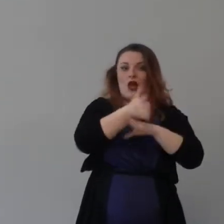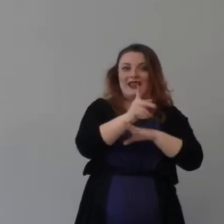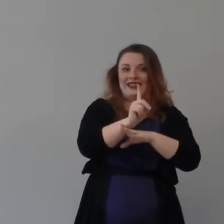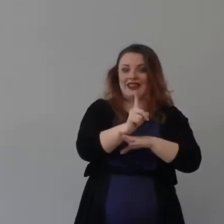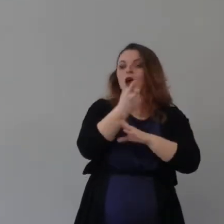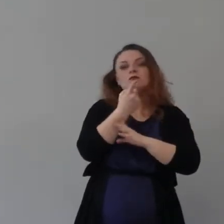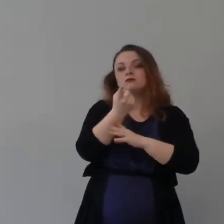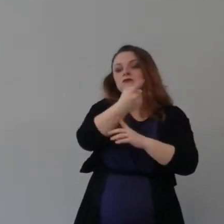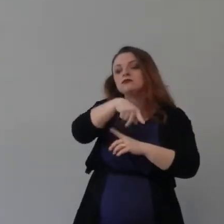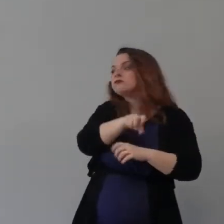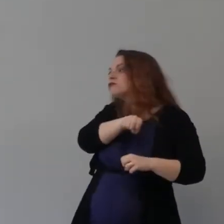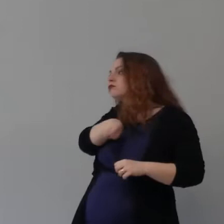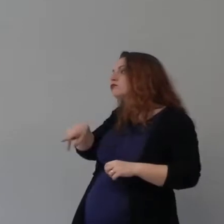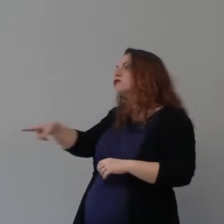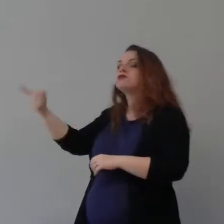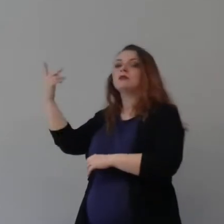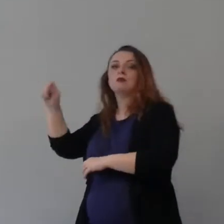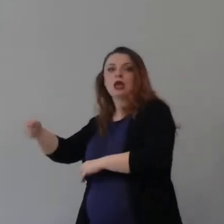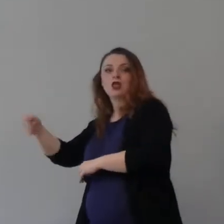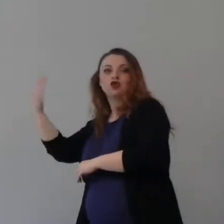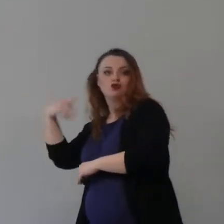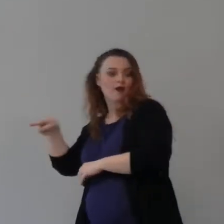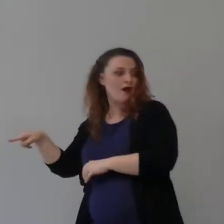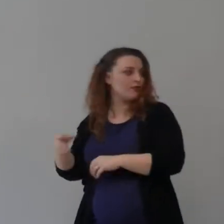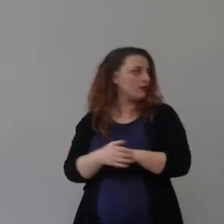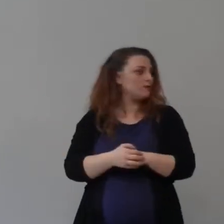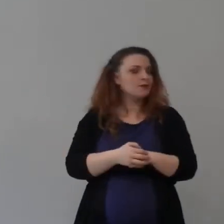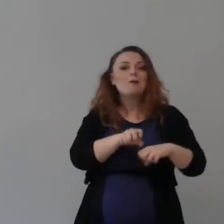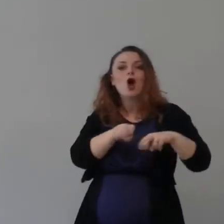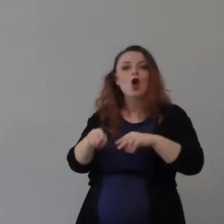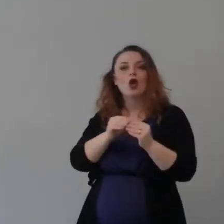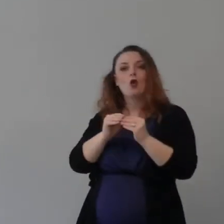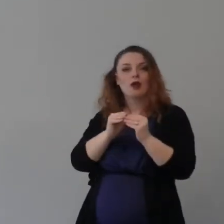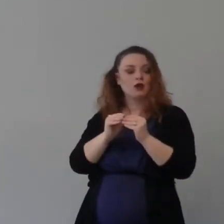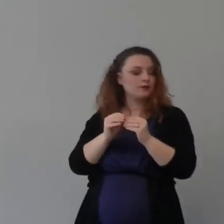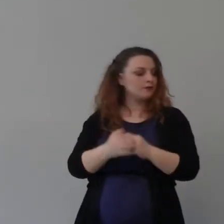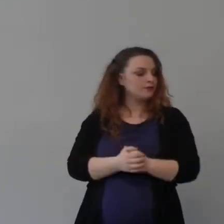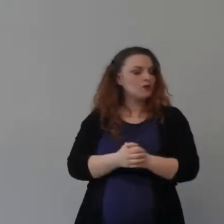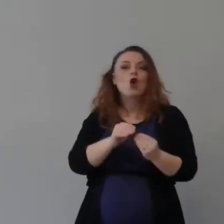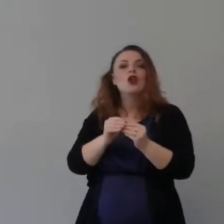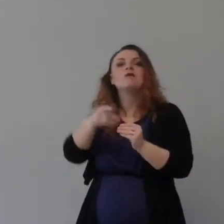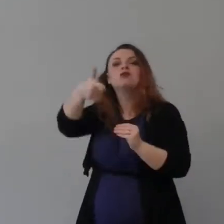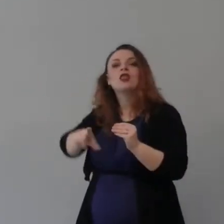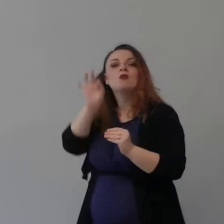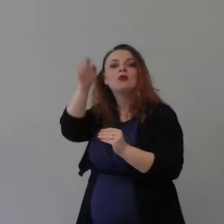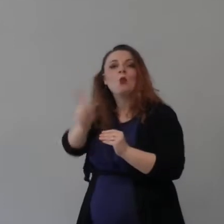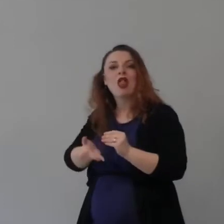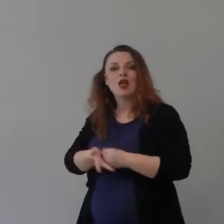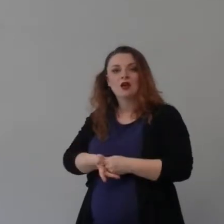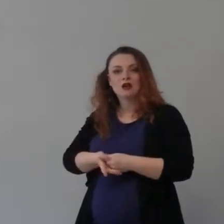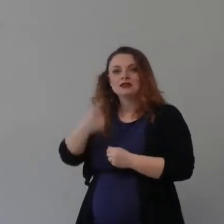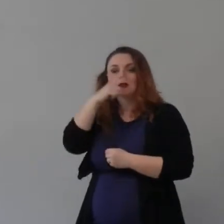corre da Pietro e da Giovanni. Che tipo di corsa è la sua? Per cosa sta correndo? È una corsa